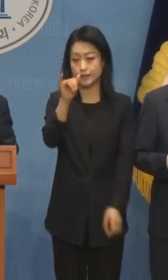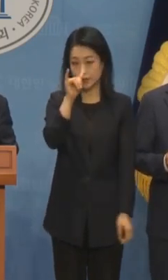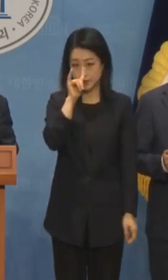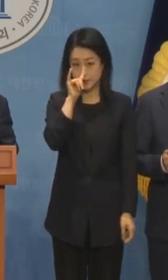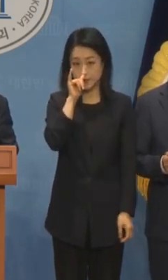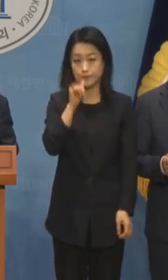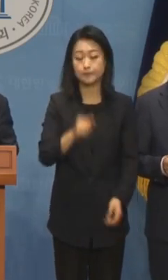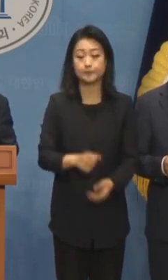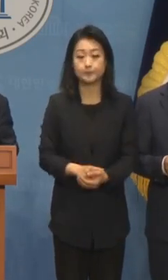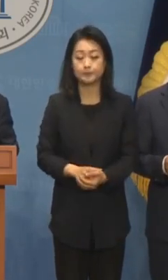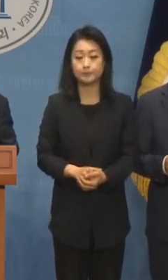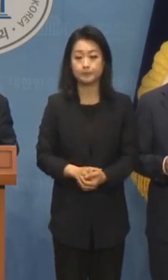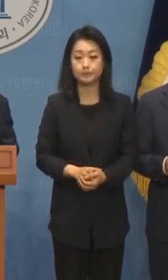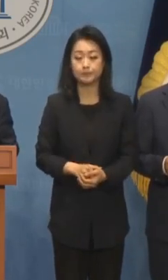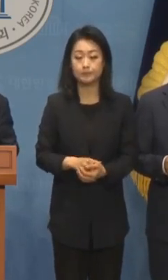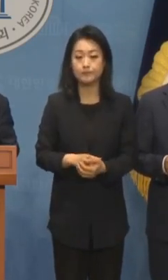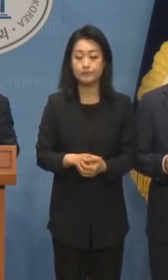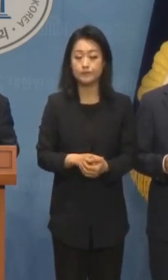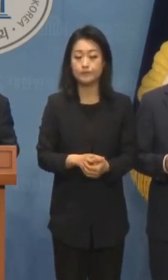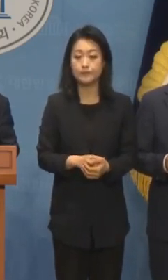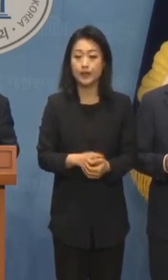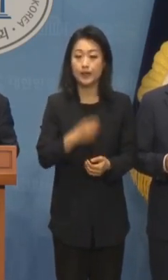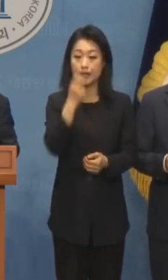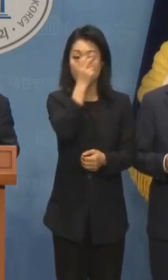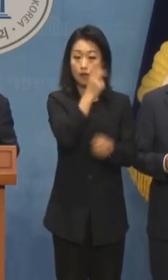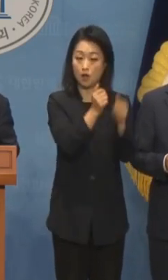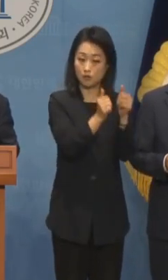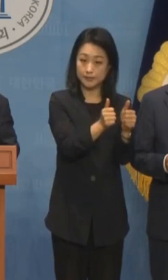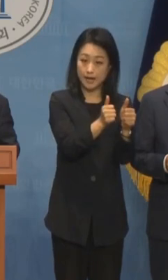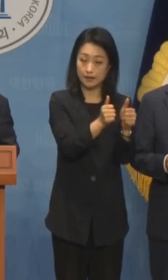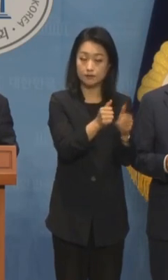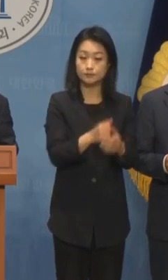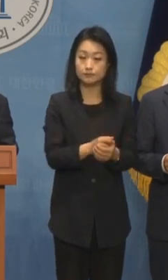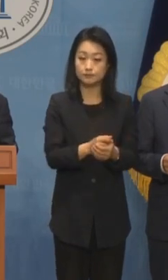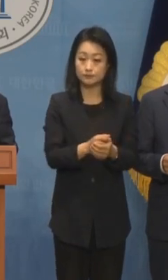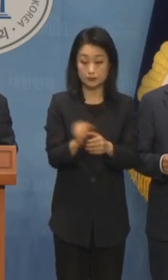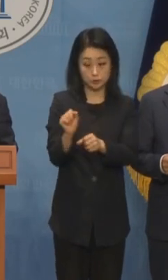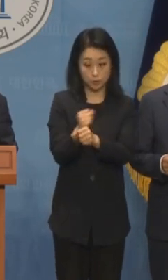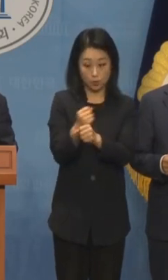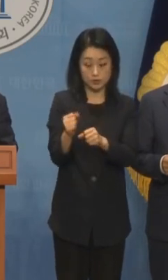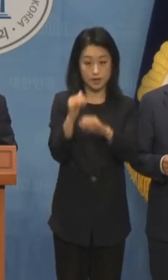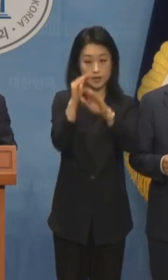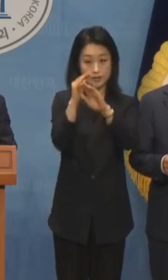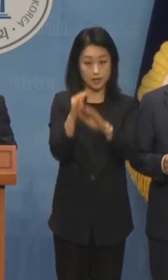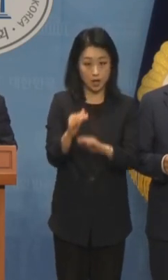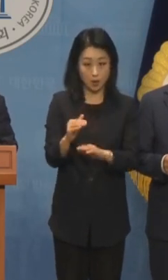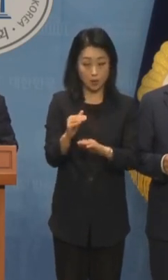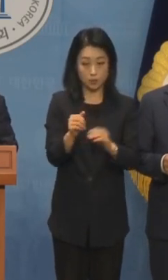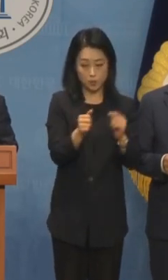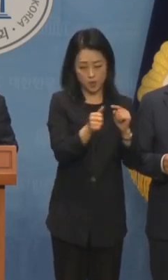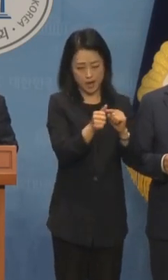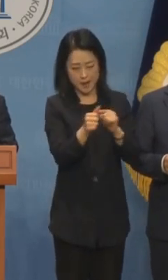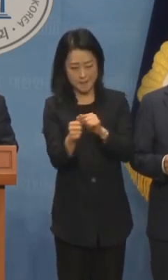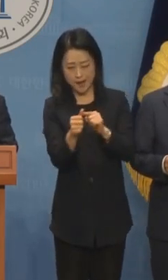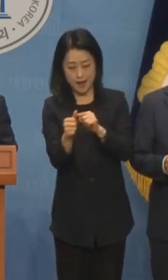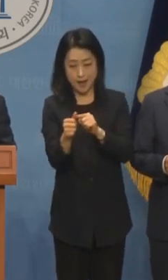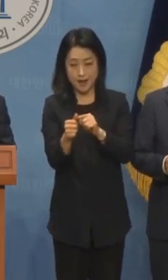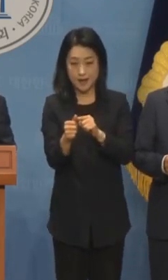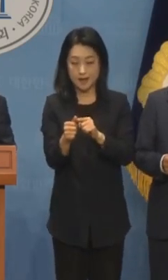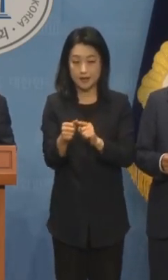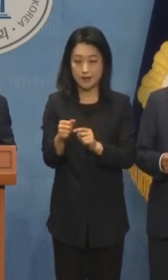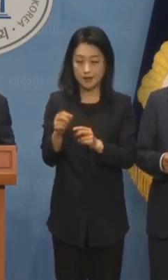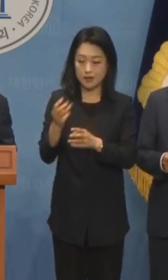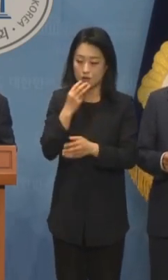점입니다. 검찰은 조작, 허위사실 압박 등을 진술 압박